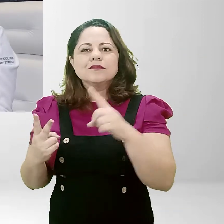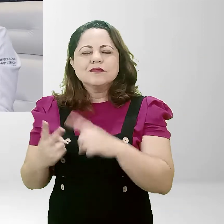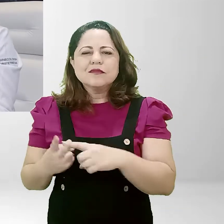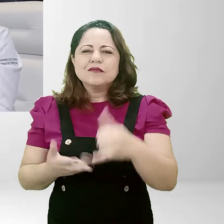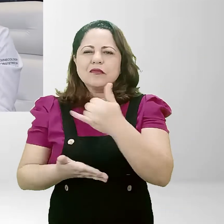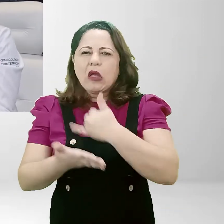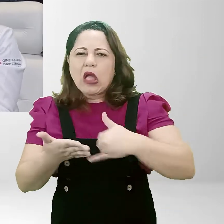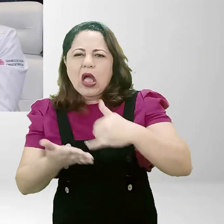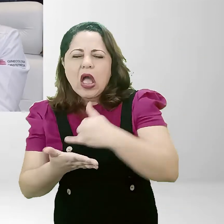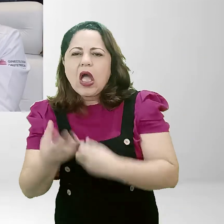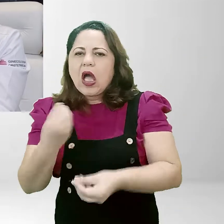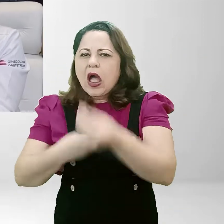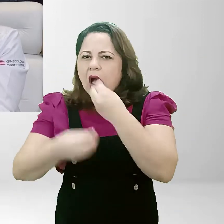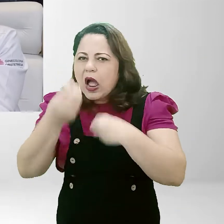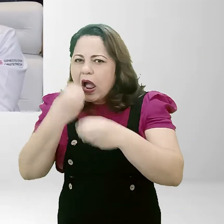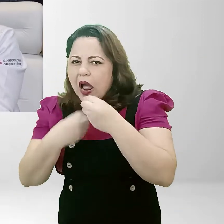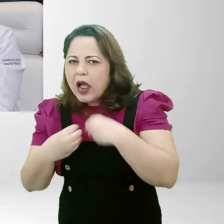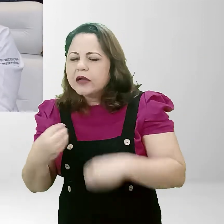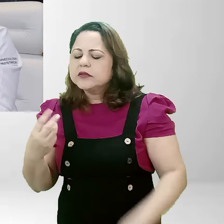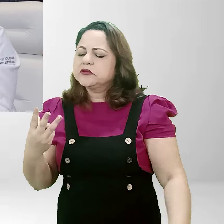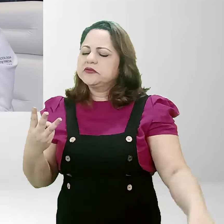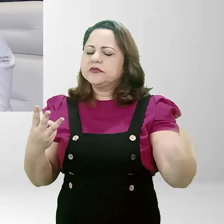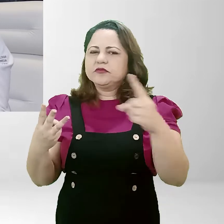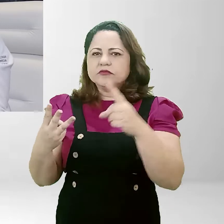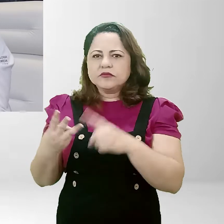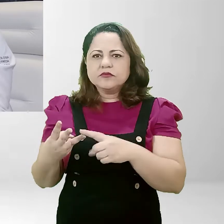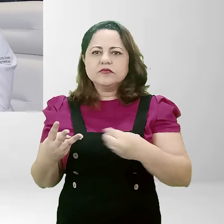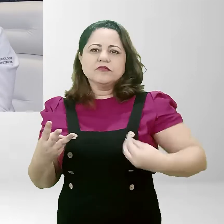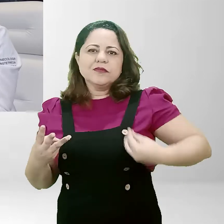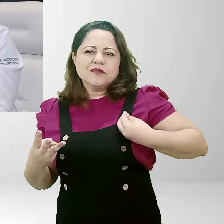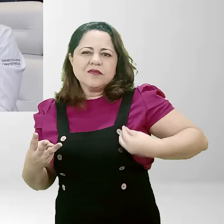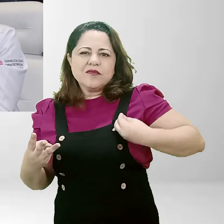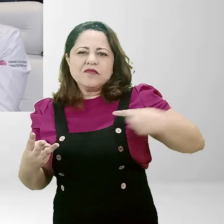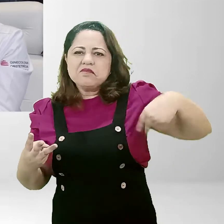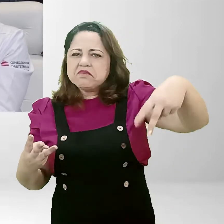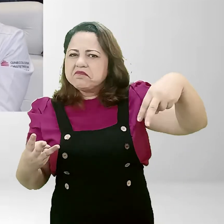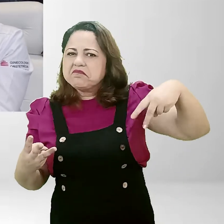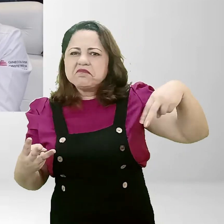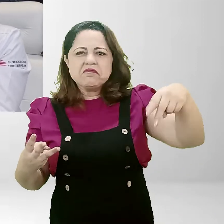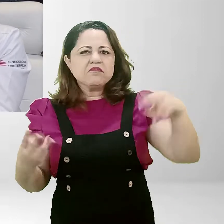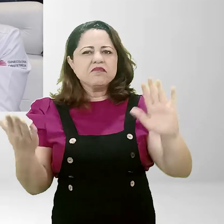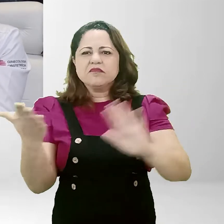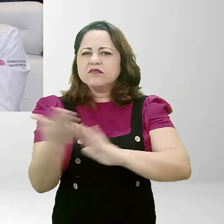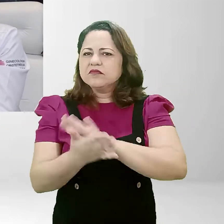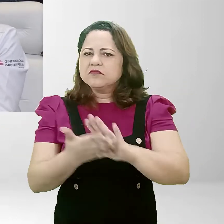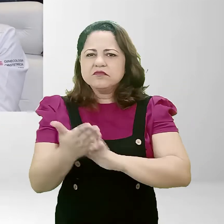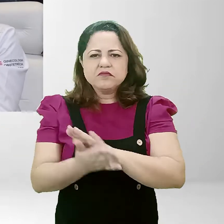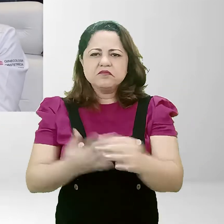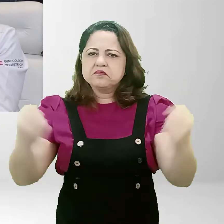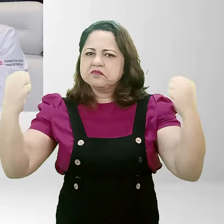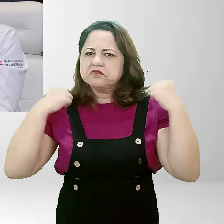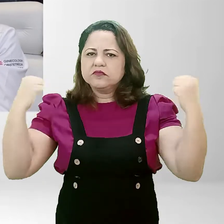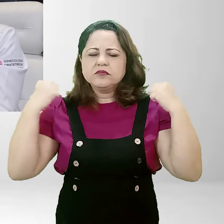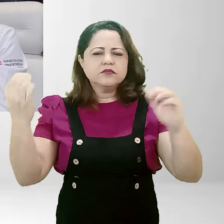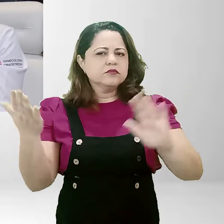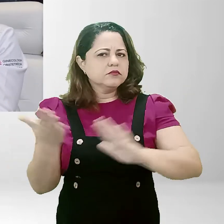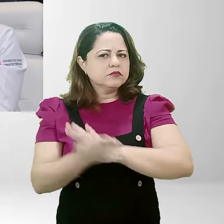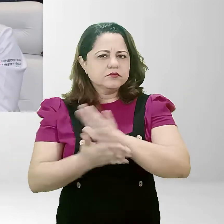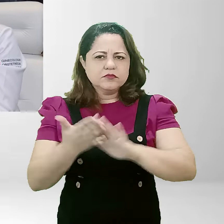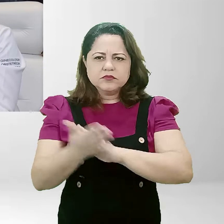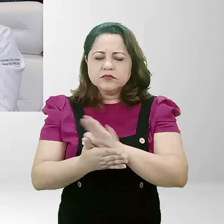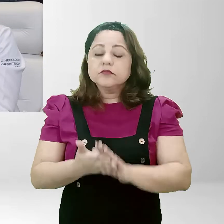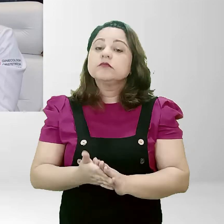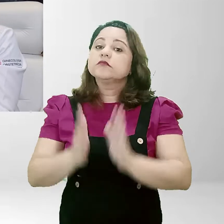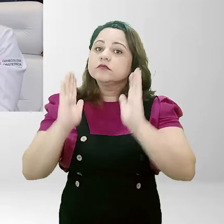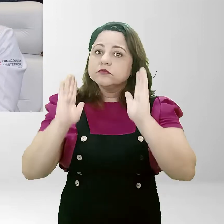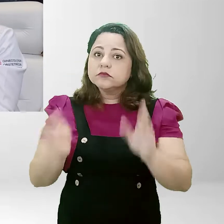sedentarismo, alimentação rica em gorduras, em carboidratos, poderiam levar ao aumento do risco de câncer de mama, sendo